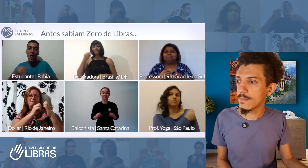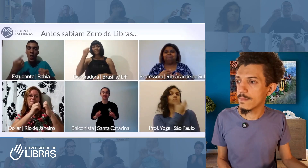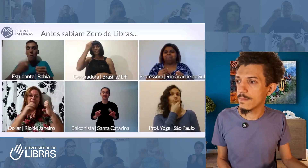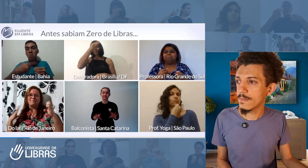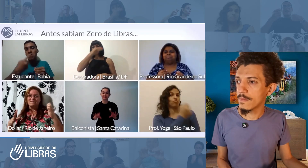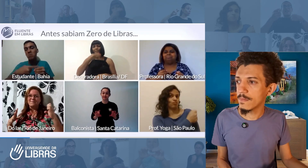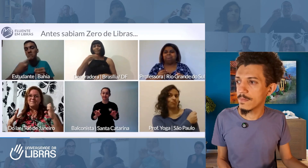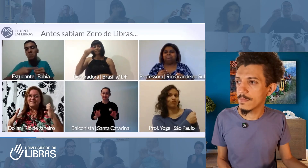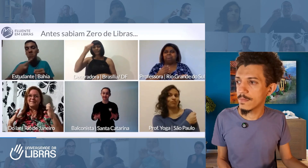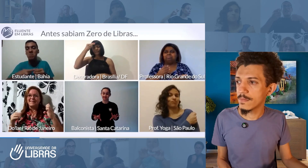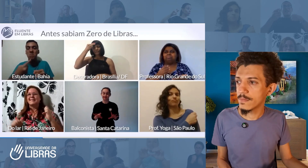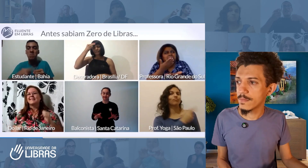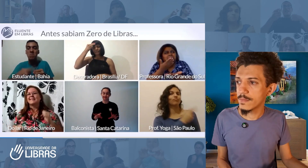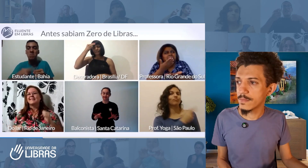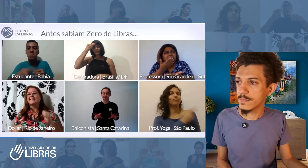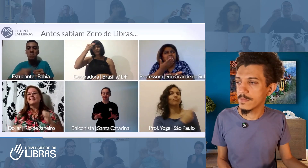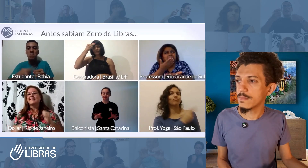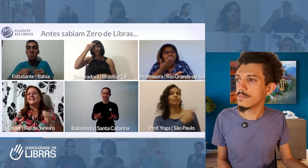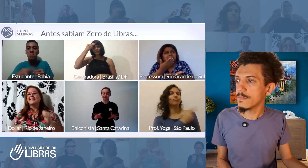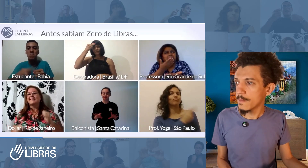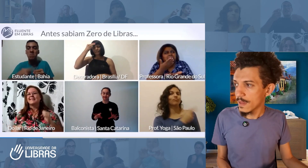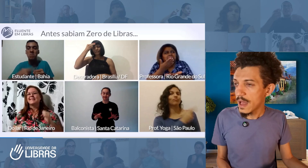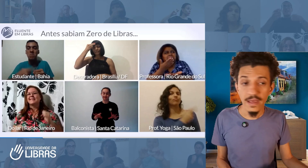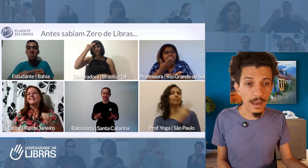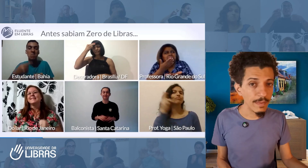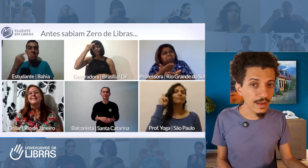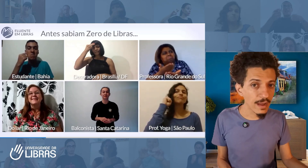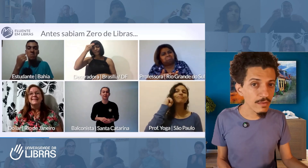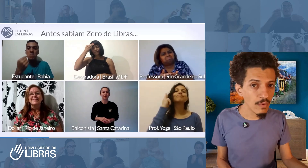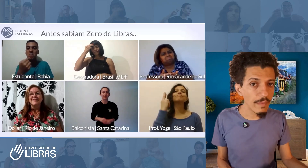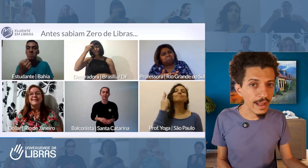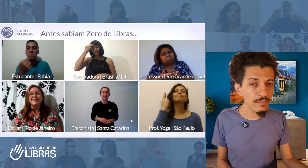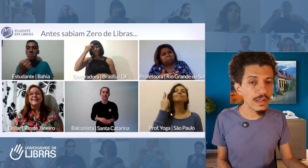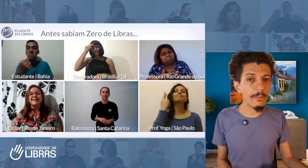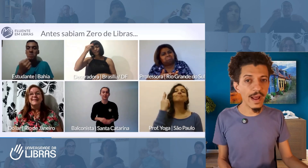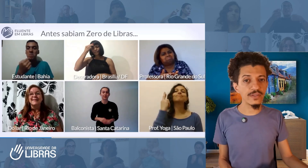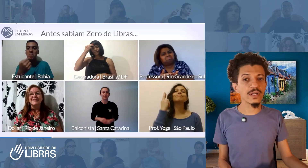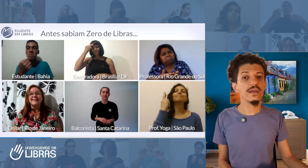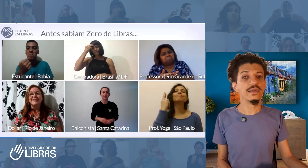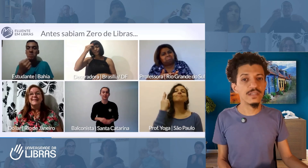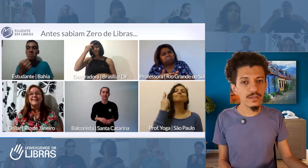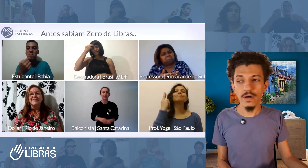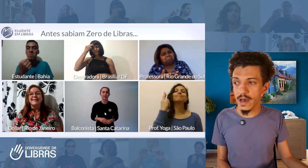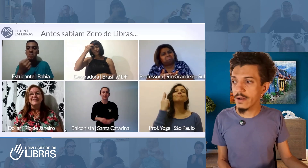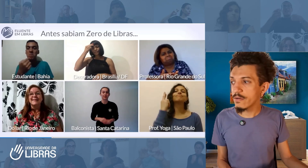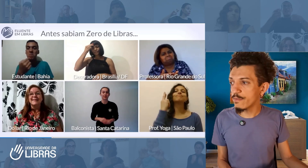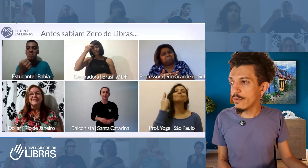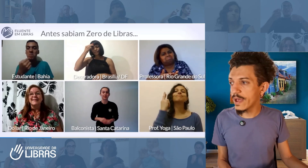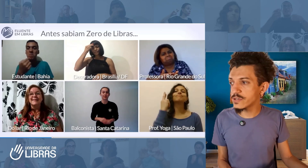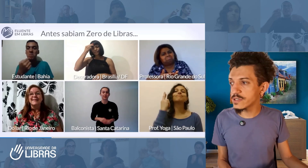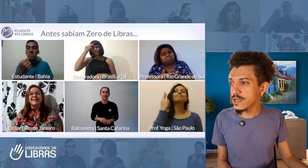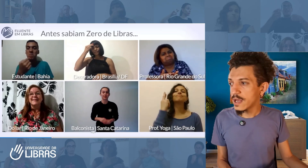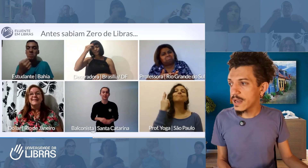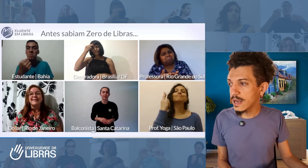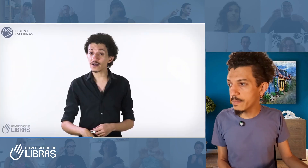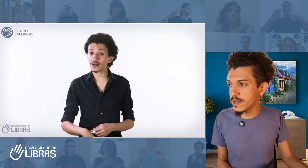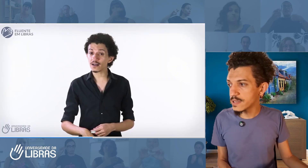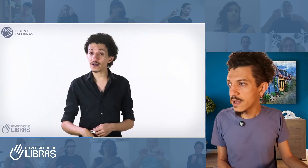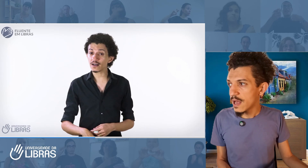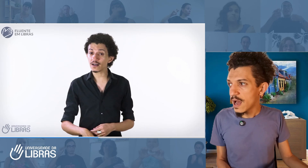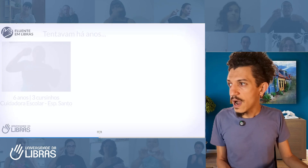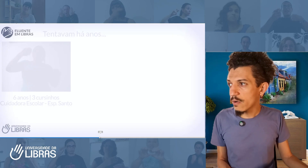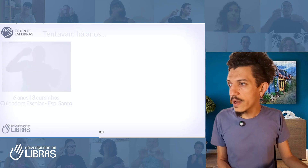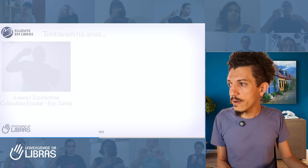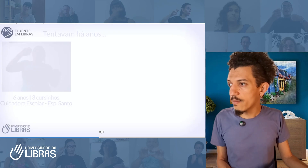eles não sabiam nada de Libras. E aplicando o método na prática, se tornaram fluentes na